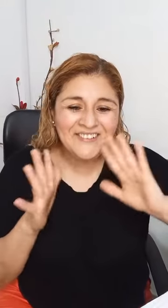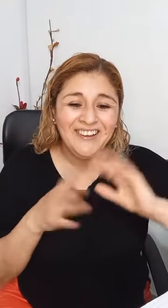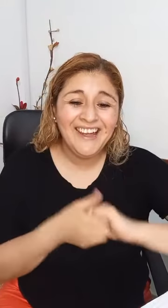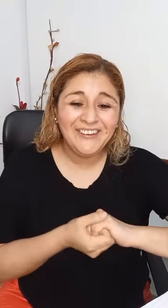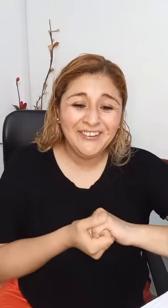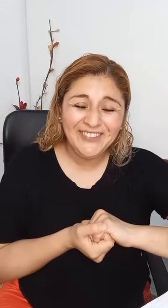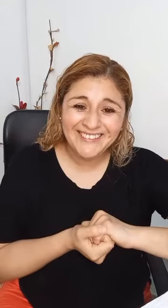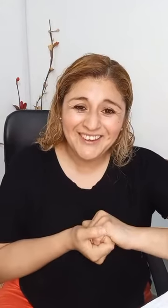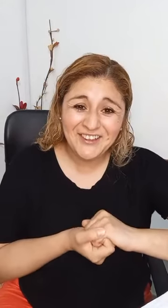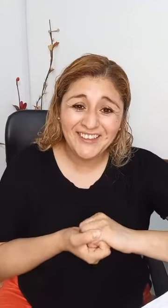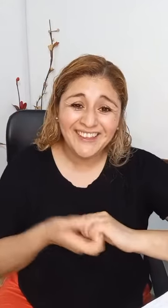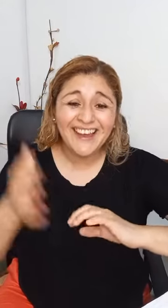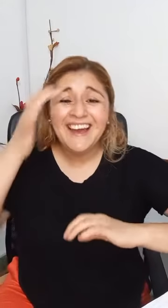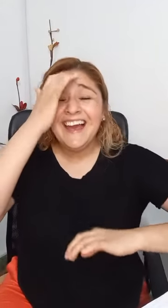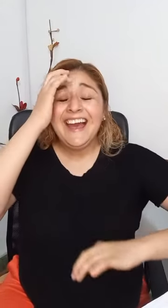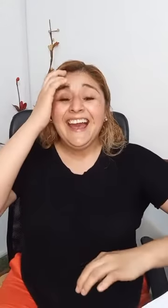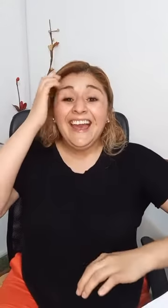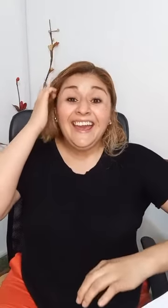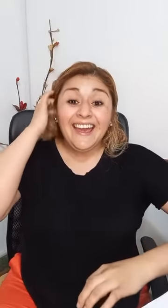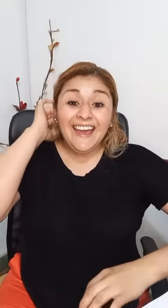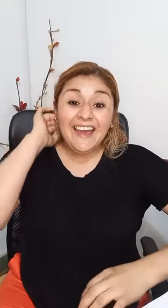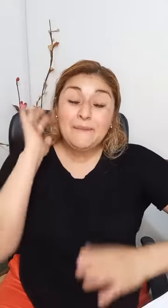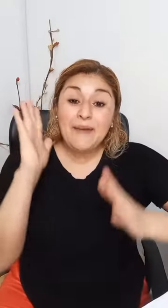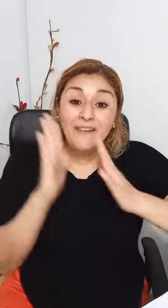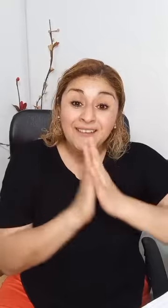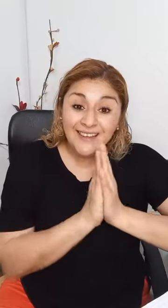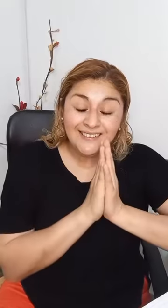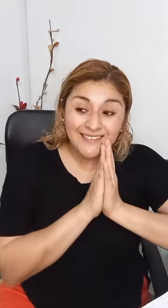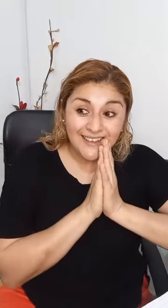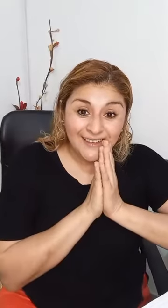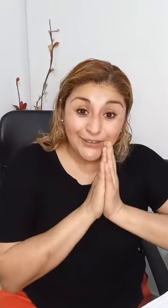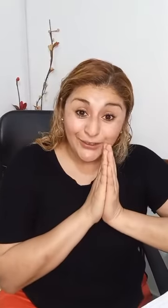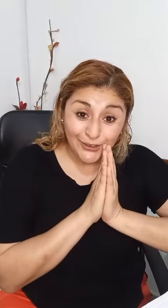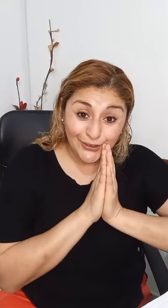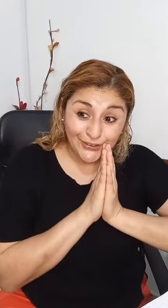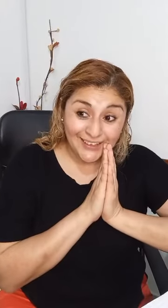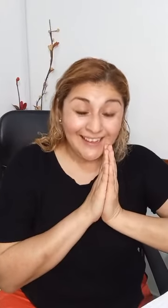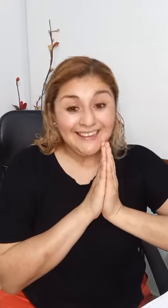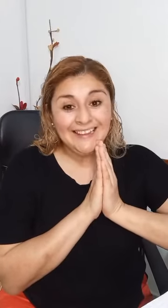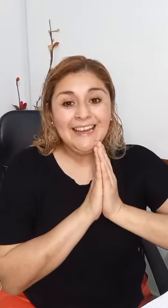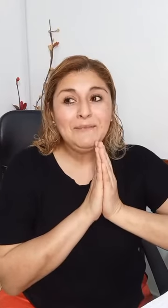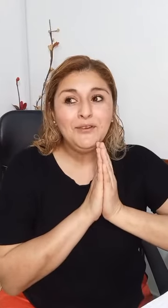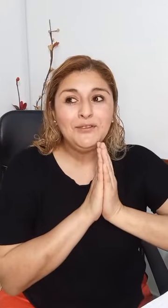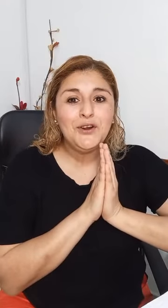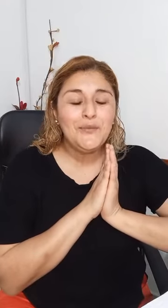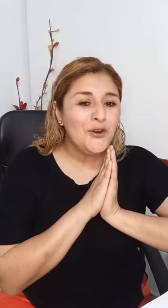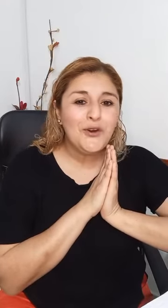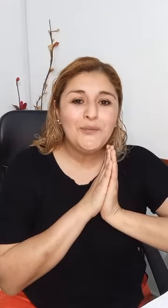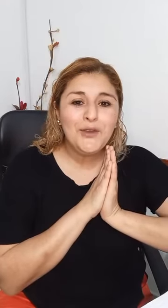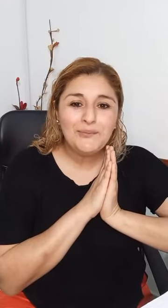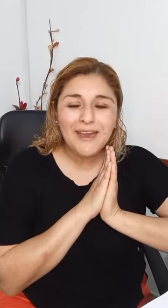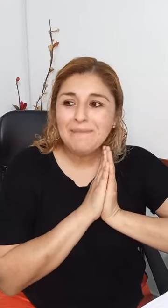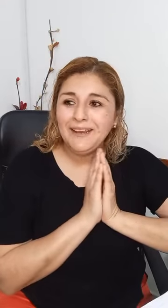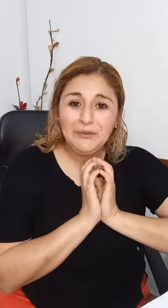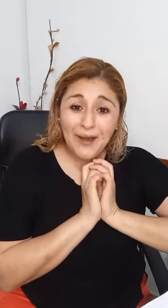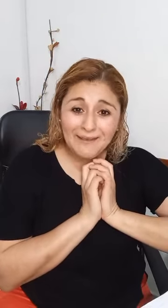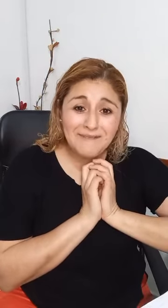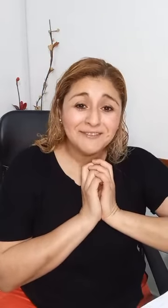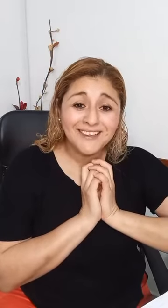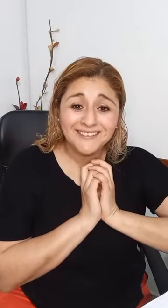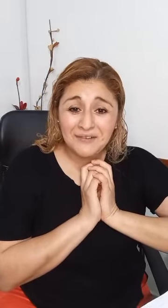Hola, Rosy, el Señor te bendiga. A veces, nosotros tenemos como niotía